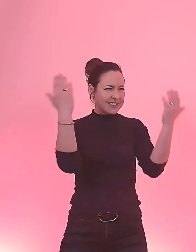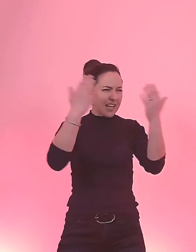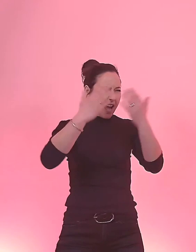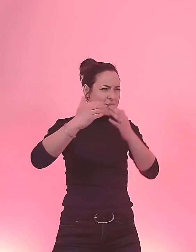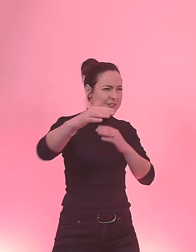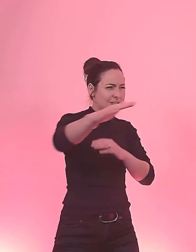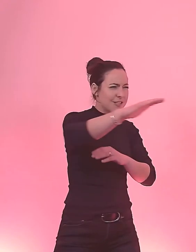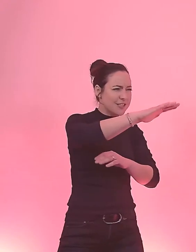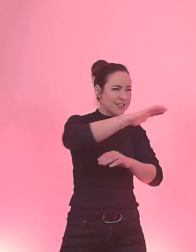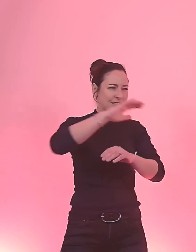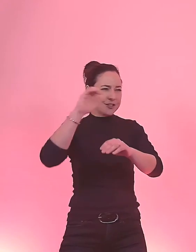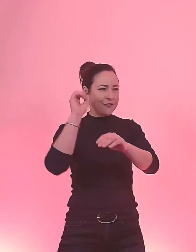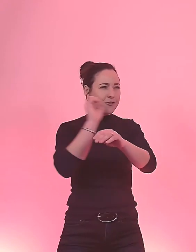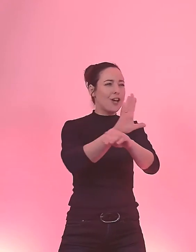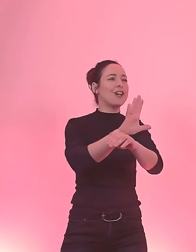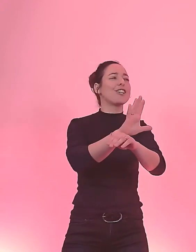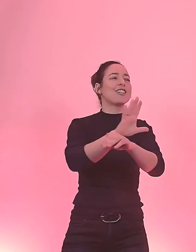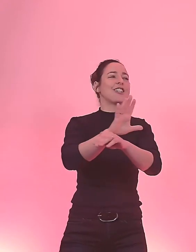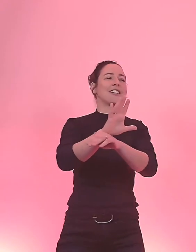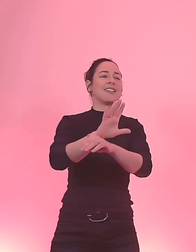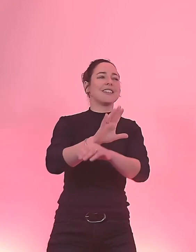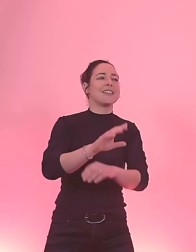het is bedekt met 4